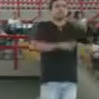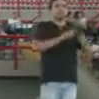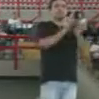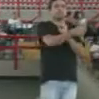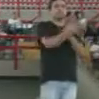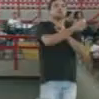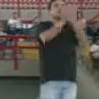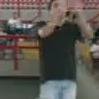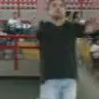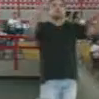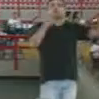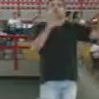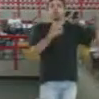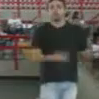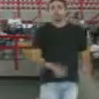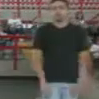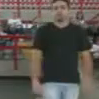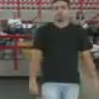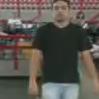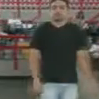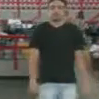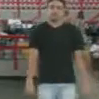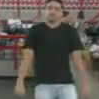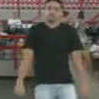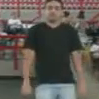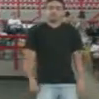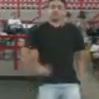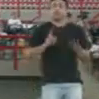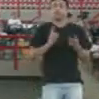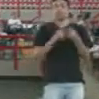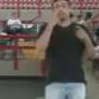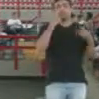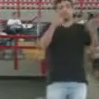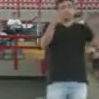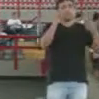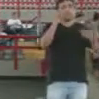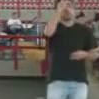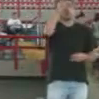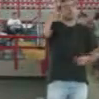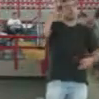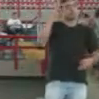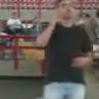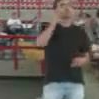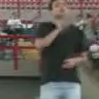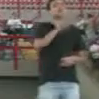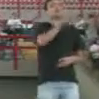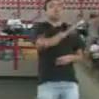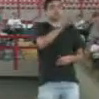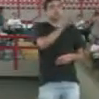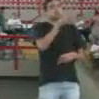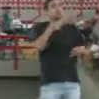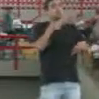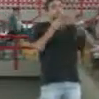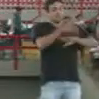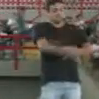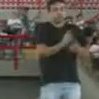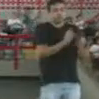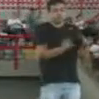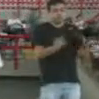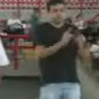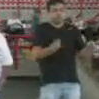frente, bem pertinho. Ok? Então, ó, vestibulando não lê a Bíblia, tem que ir para o inferno, porque